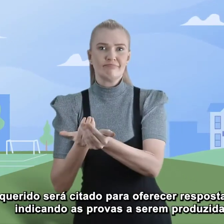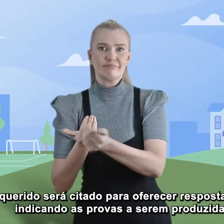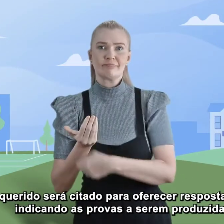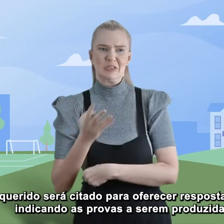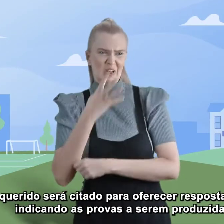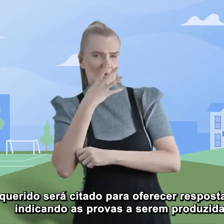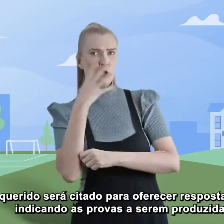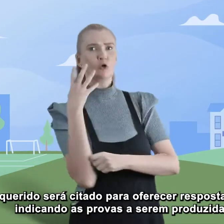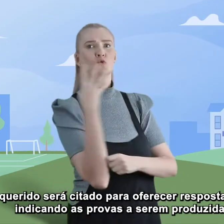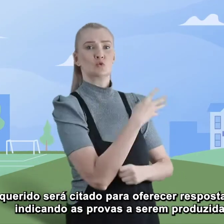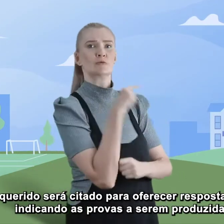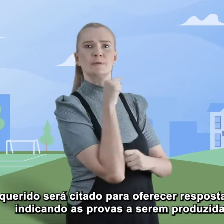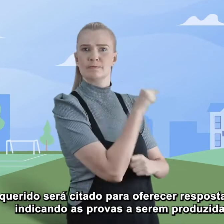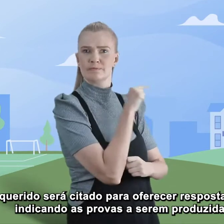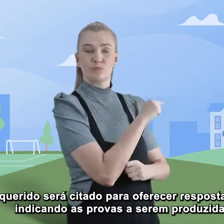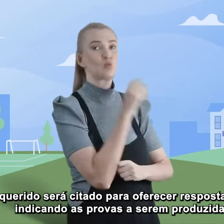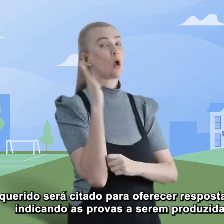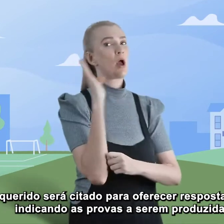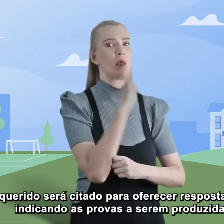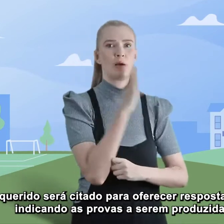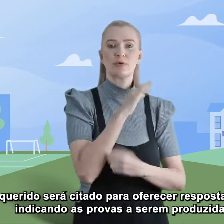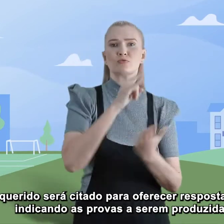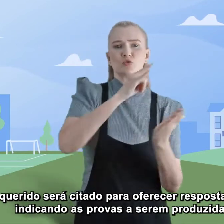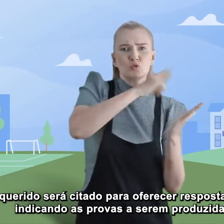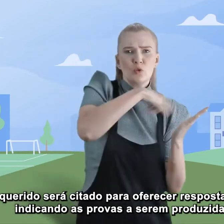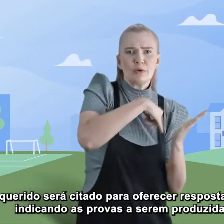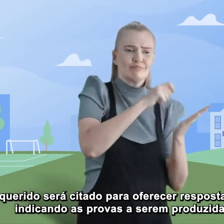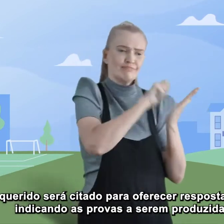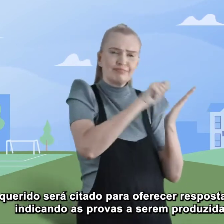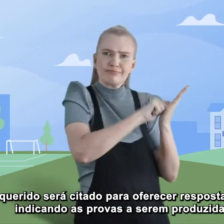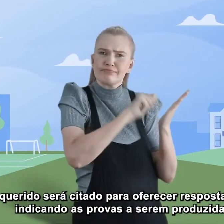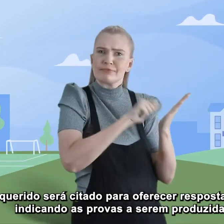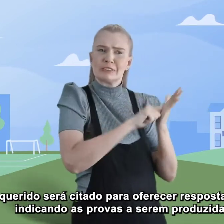escrita, indicando as provas a serem produzidas